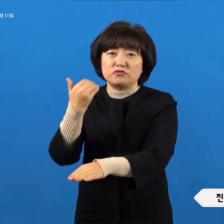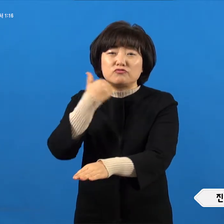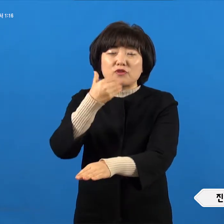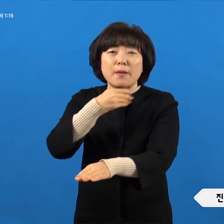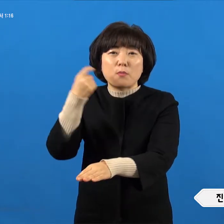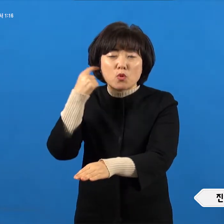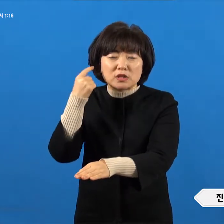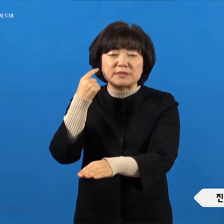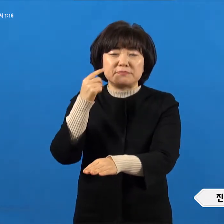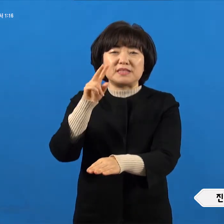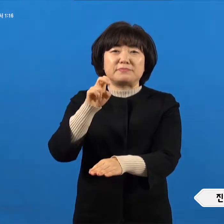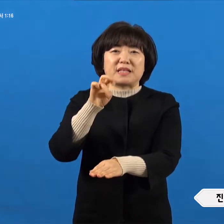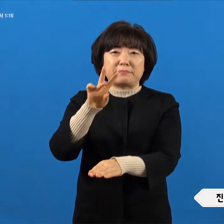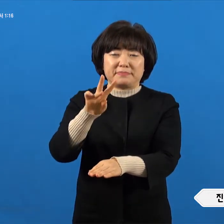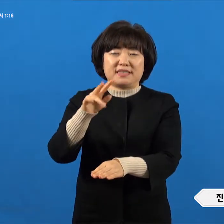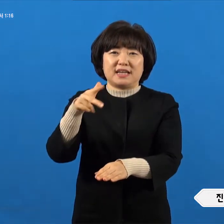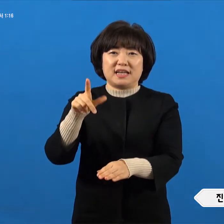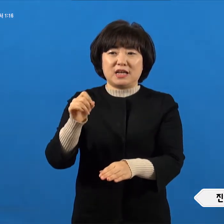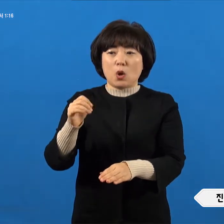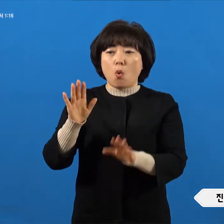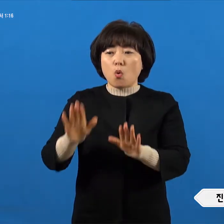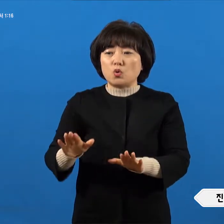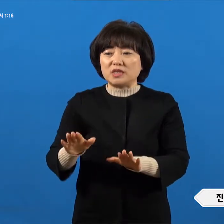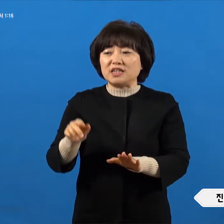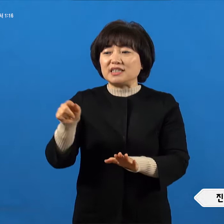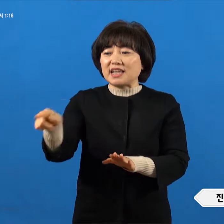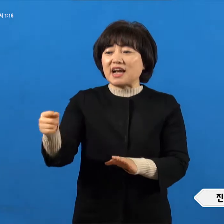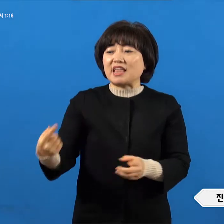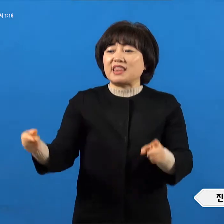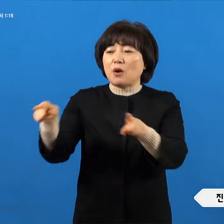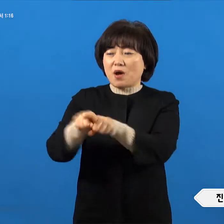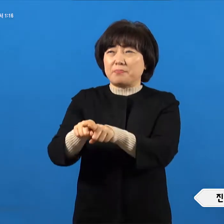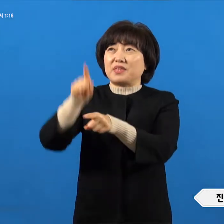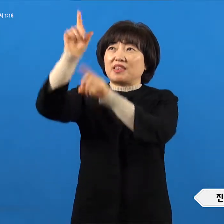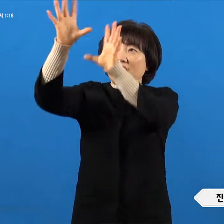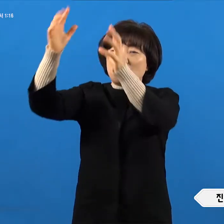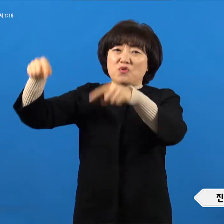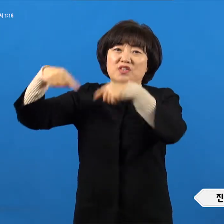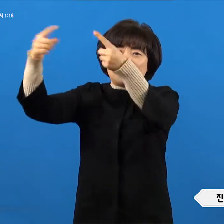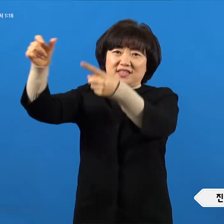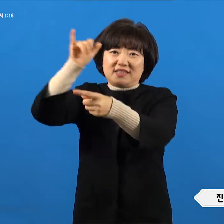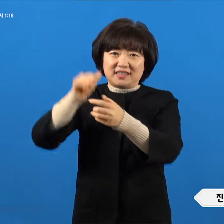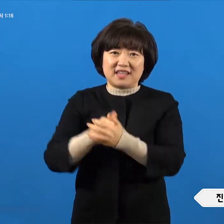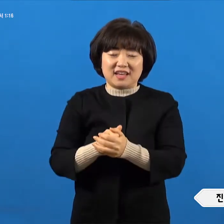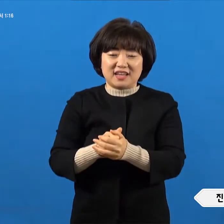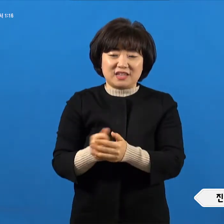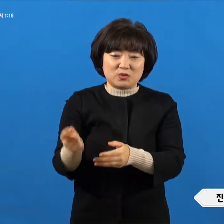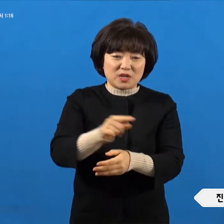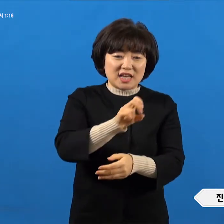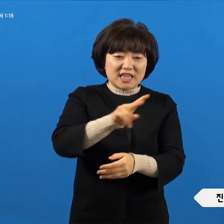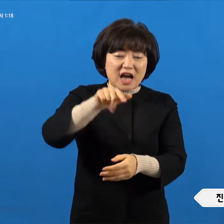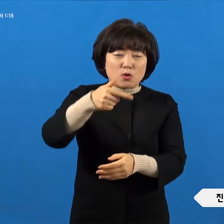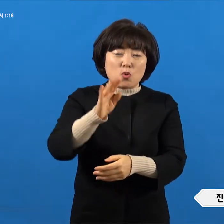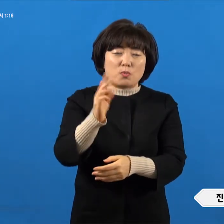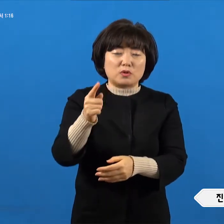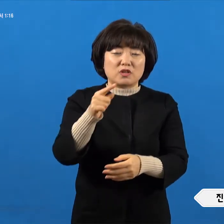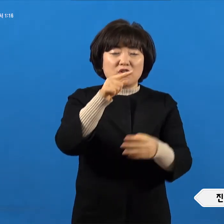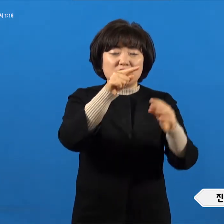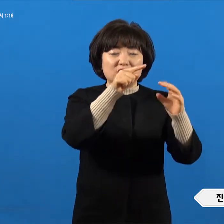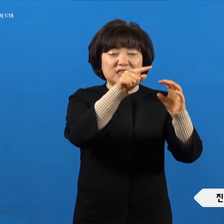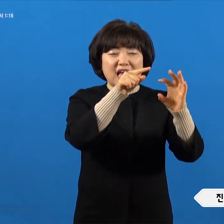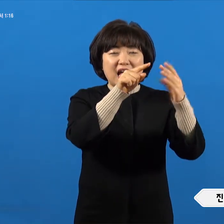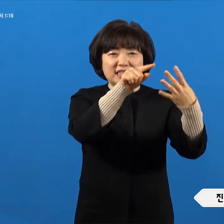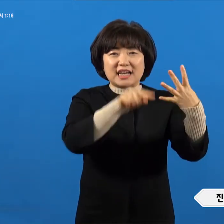23장에 나오는 말씀입니다. 오늘 내가 나와 함께 낙원에 있으리라. 또 한쪽에는 야고보서 4장 14절